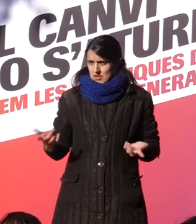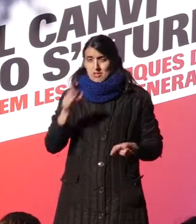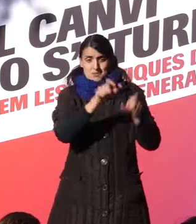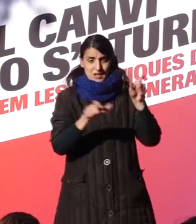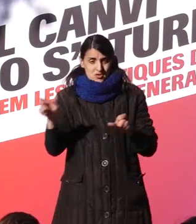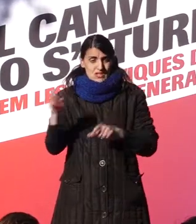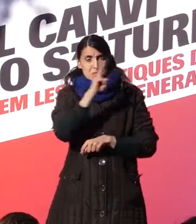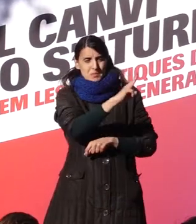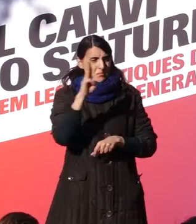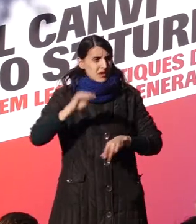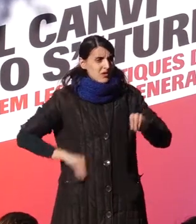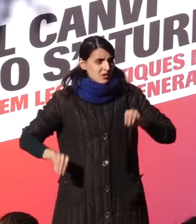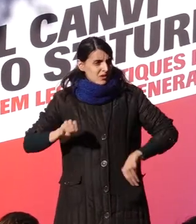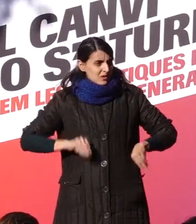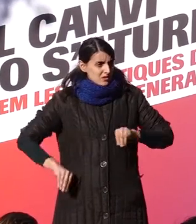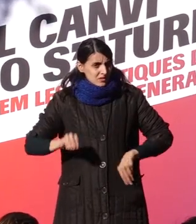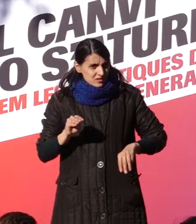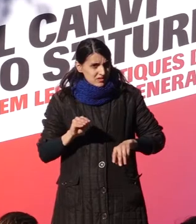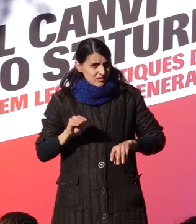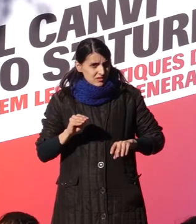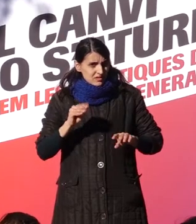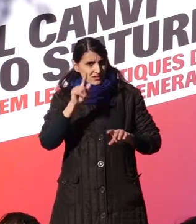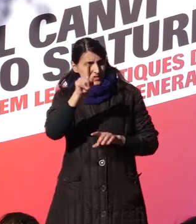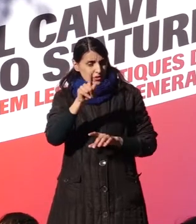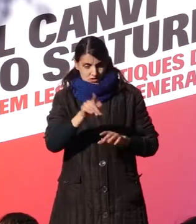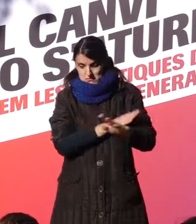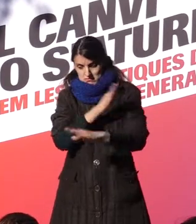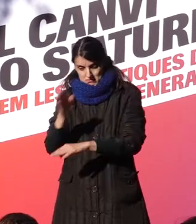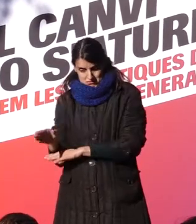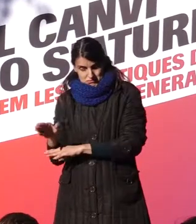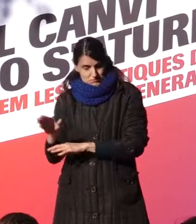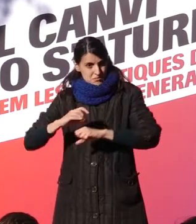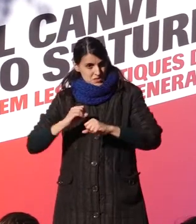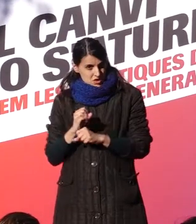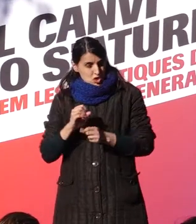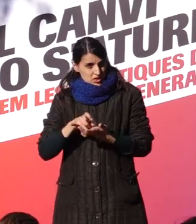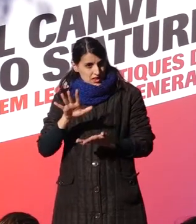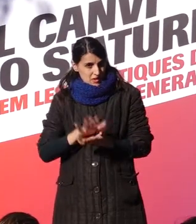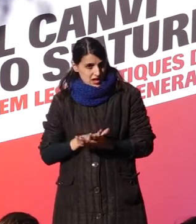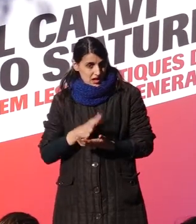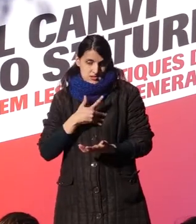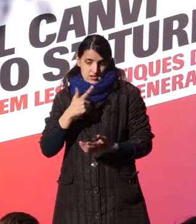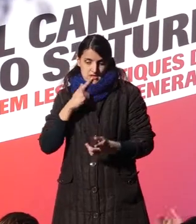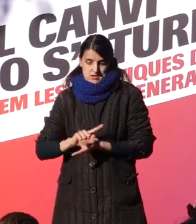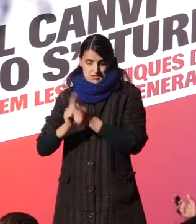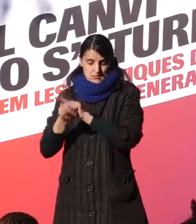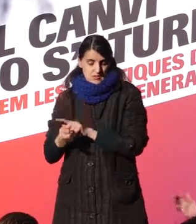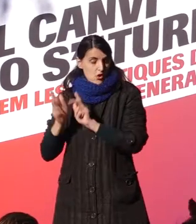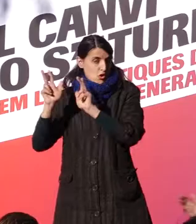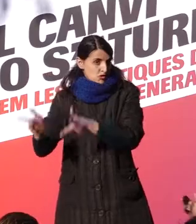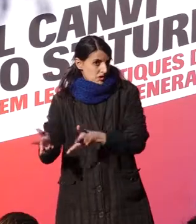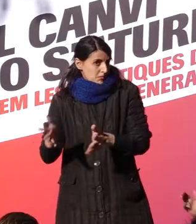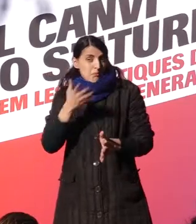el partido popular no salen corriendo a residir en la prisión de archidona porque parece ser que es un lugar como para como para festejar residir